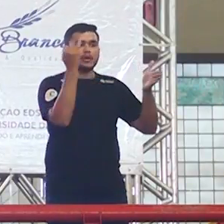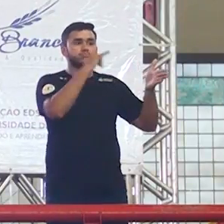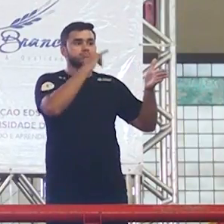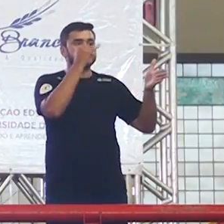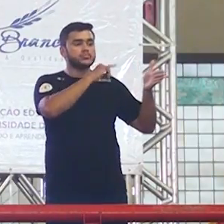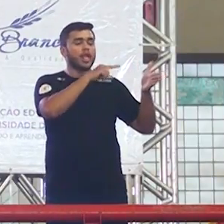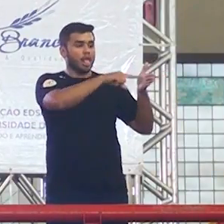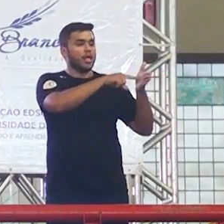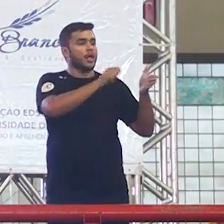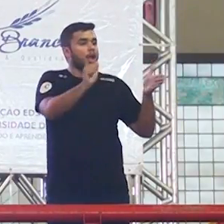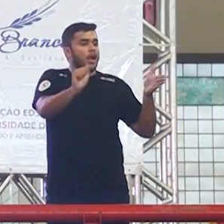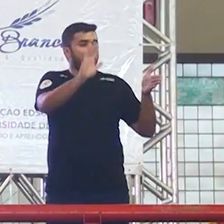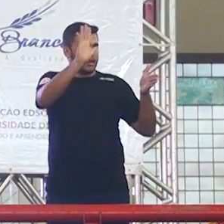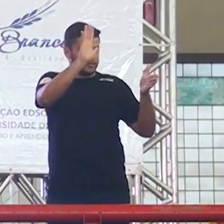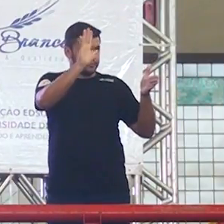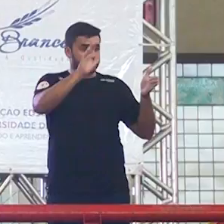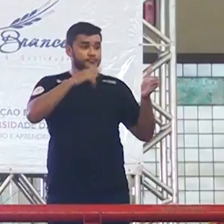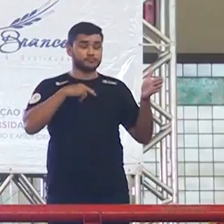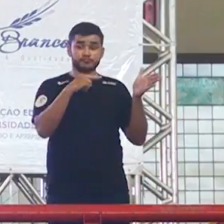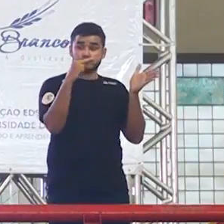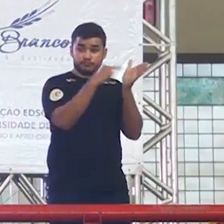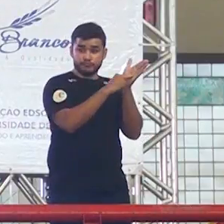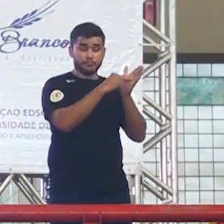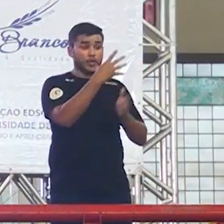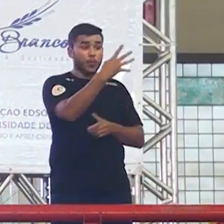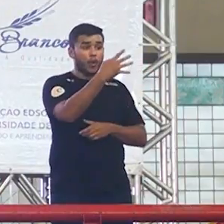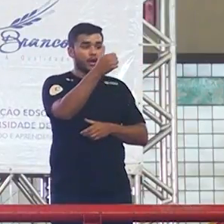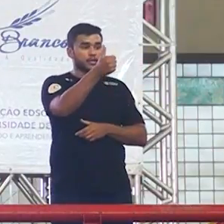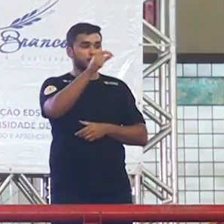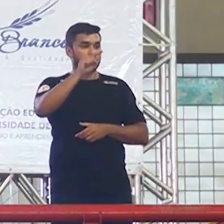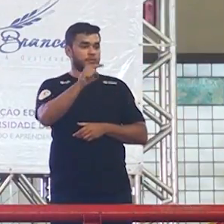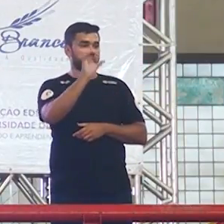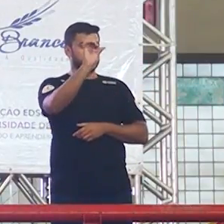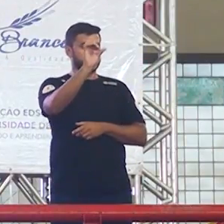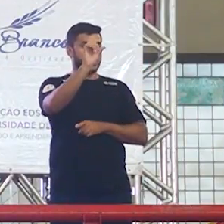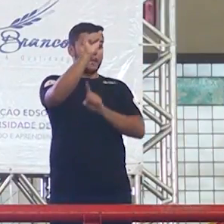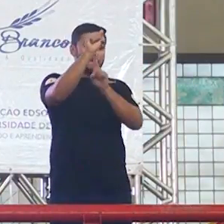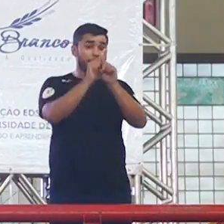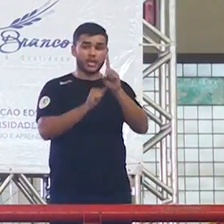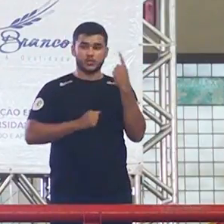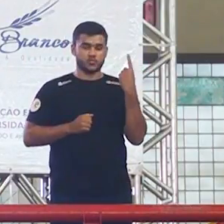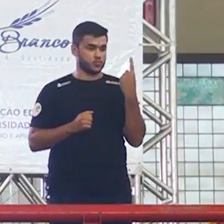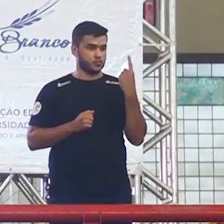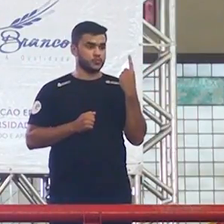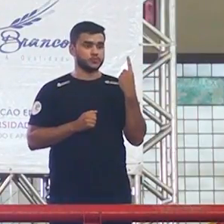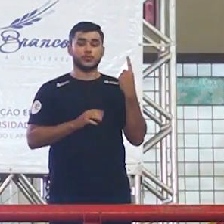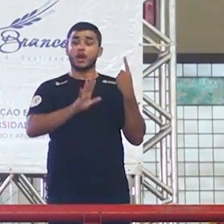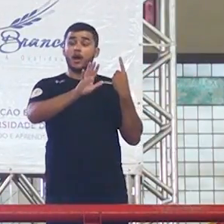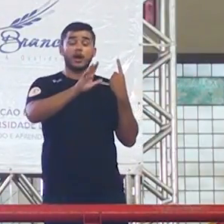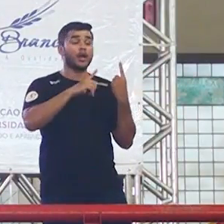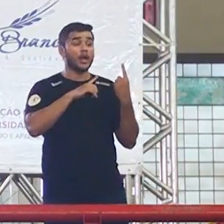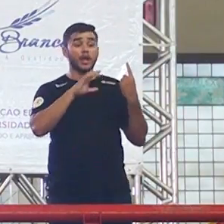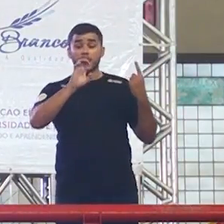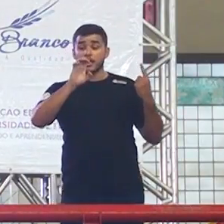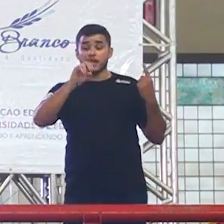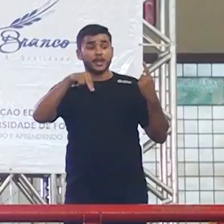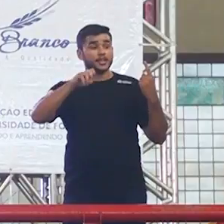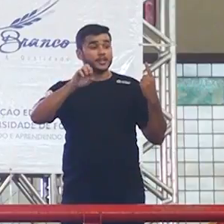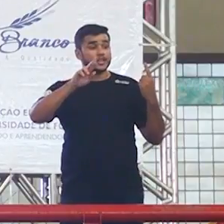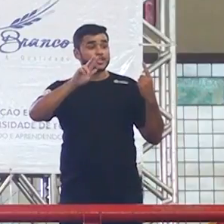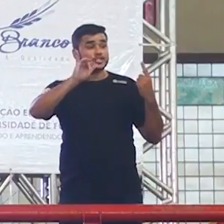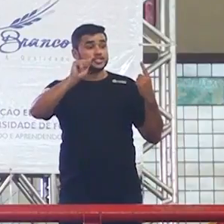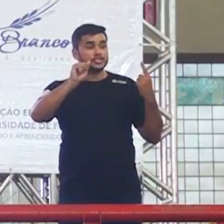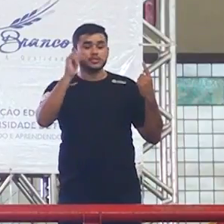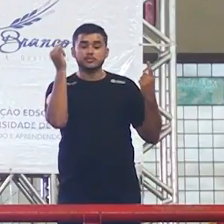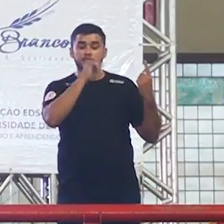uma setinha e escreva energia elétrica. A energia elétrica que